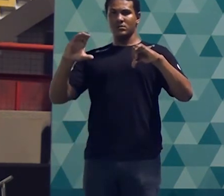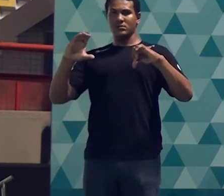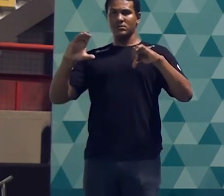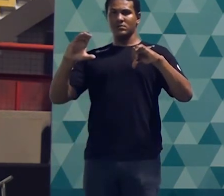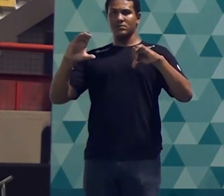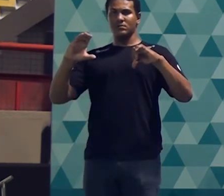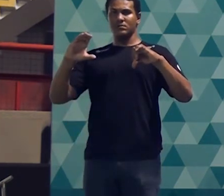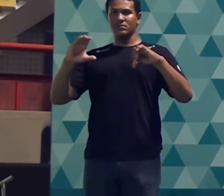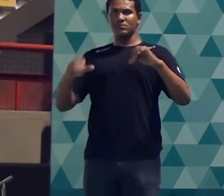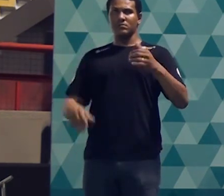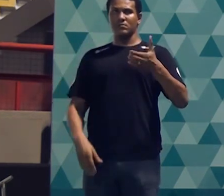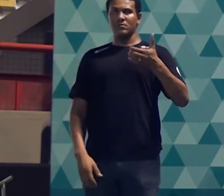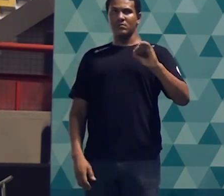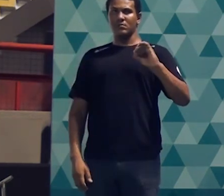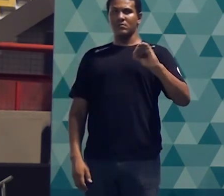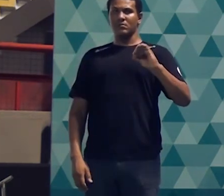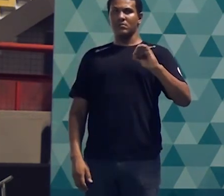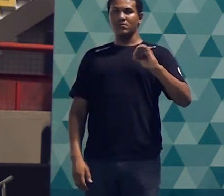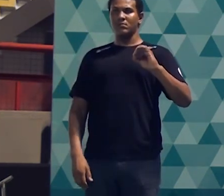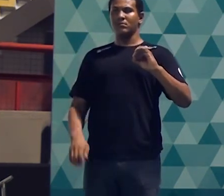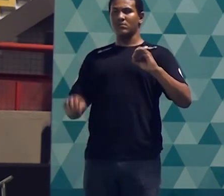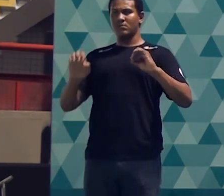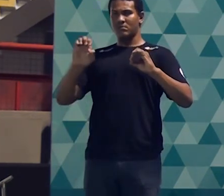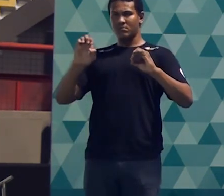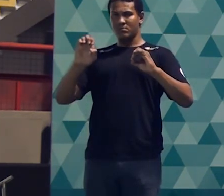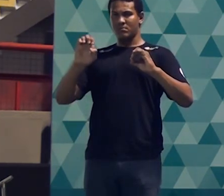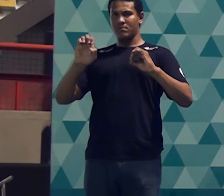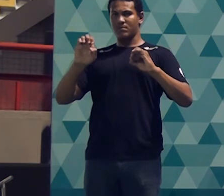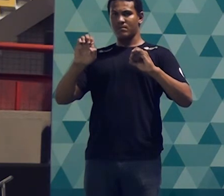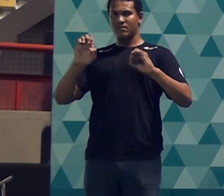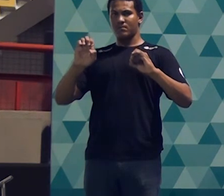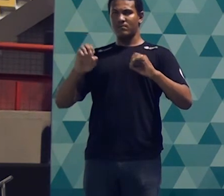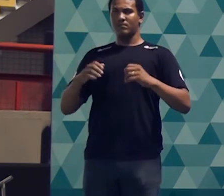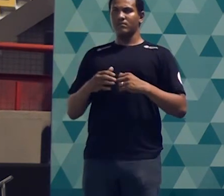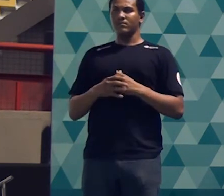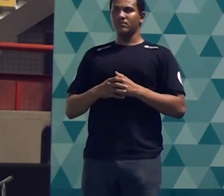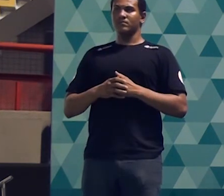coração. 10, E de esperança.